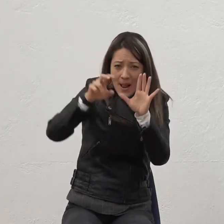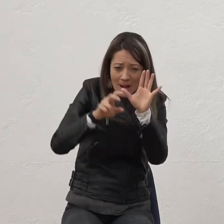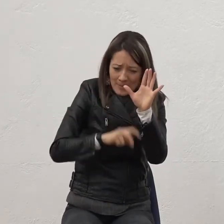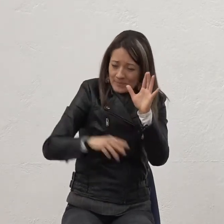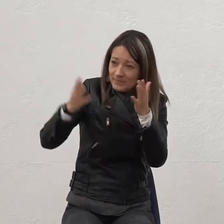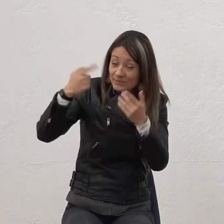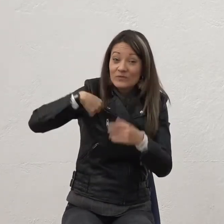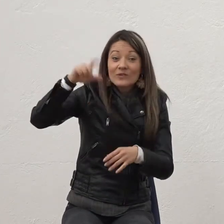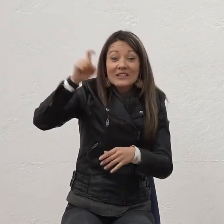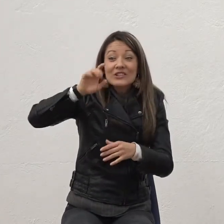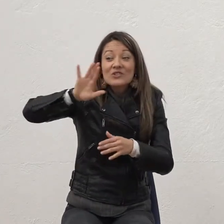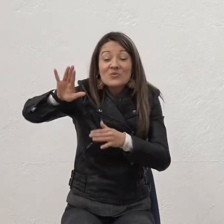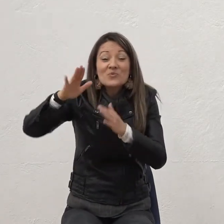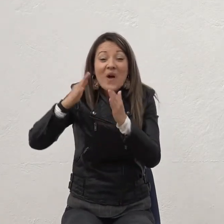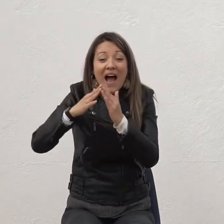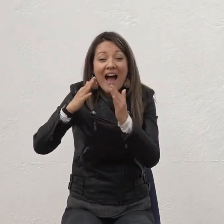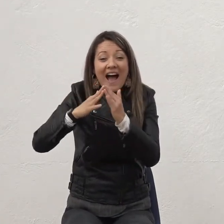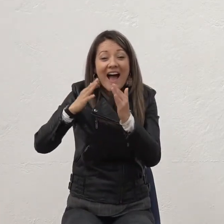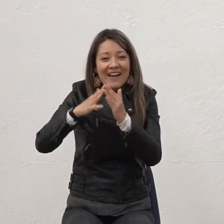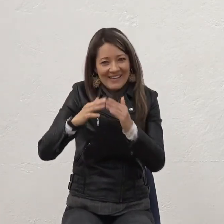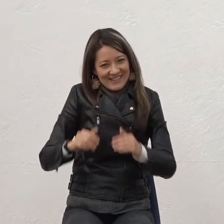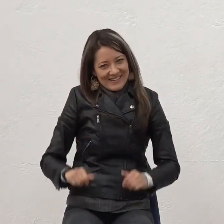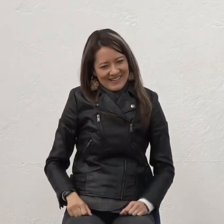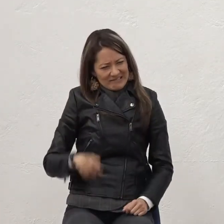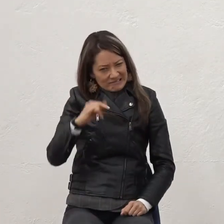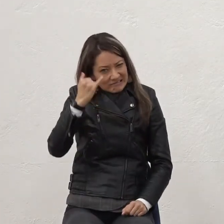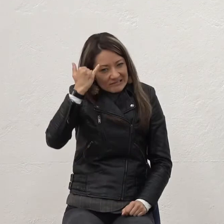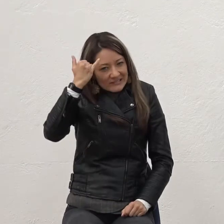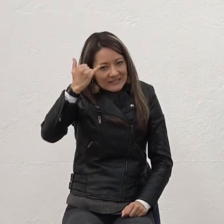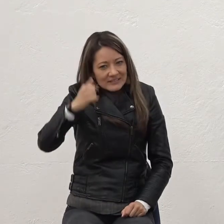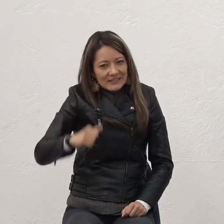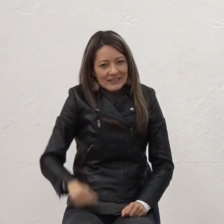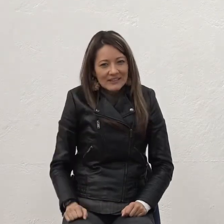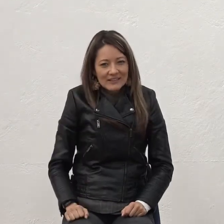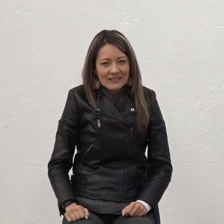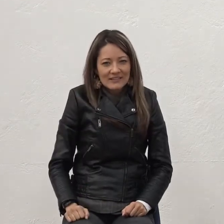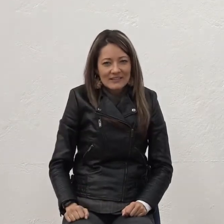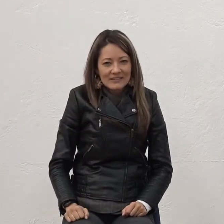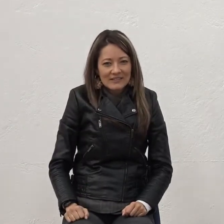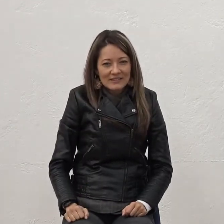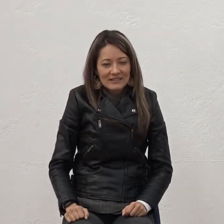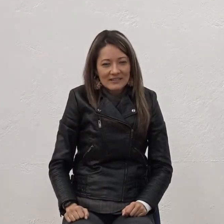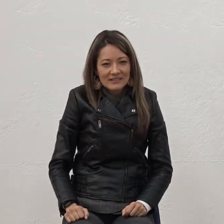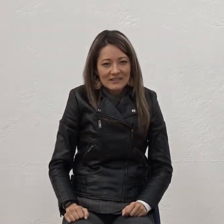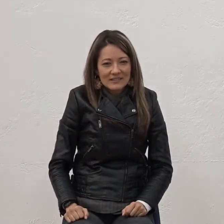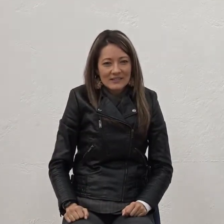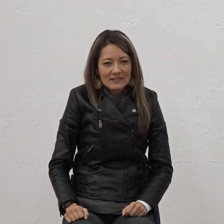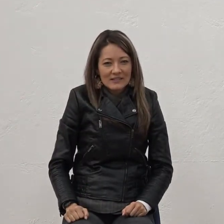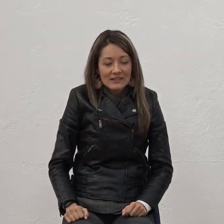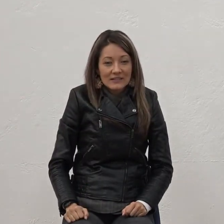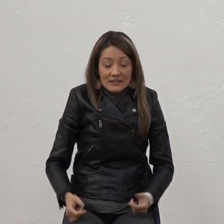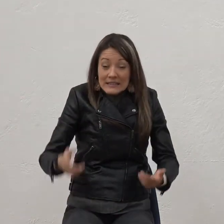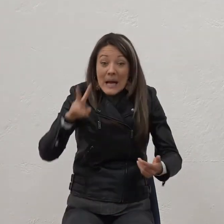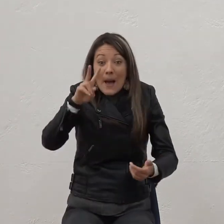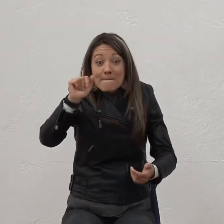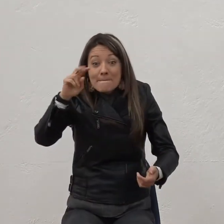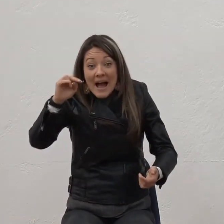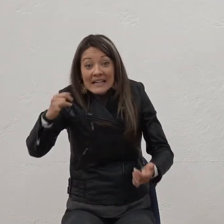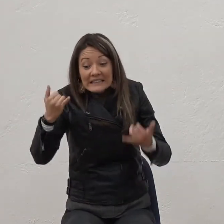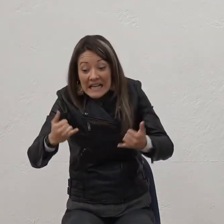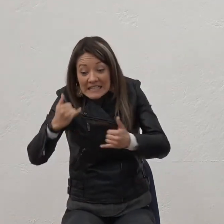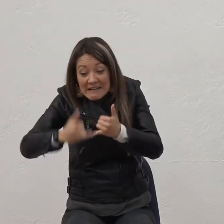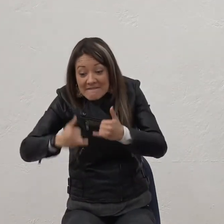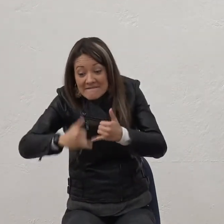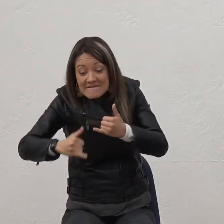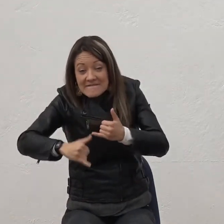yo necesito ir a tu casa. Imagínate, hizo lo que yo estoy haciendo con Vanessa. Vanessa, este fin